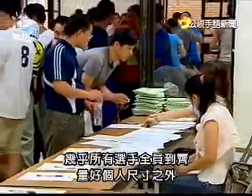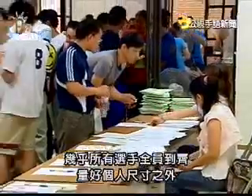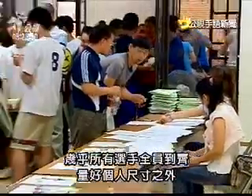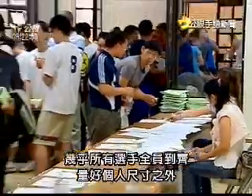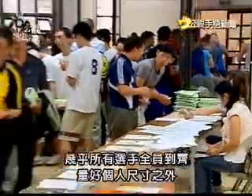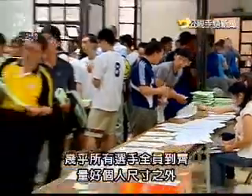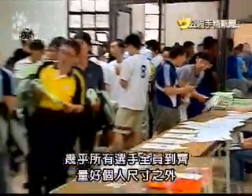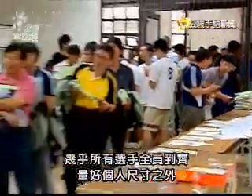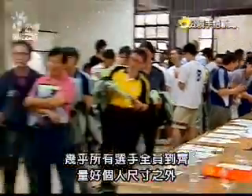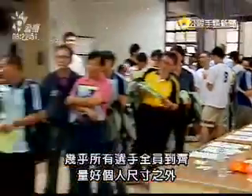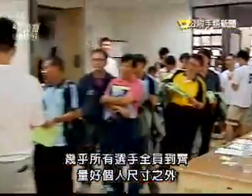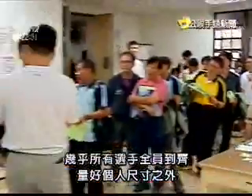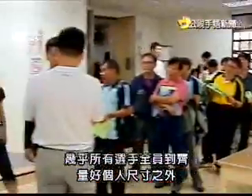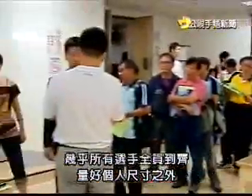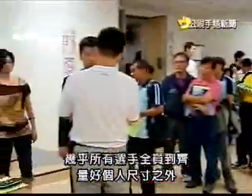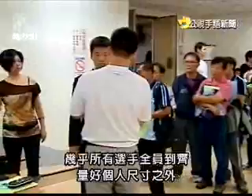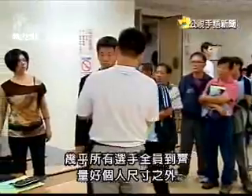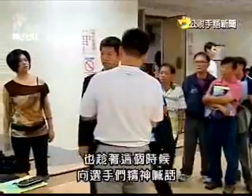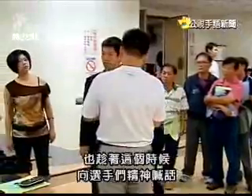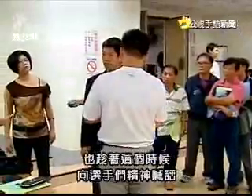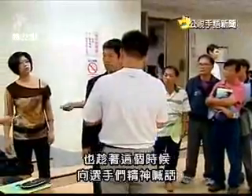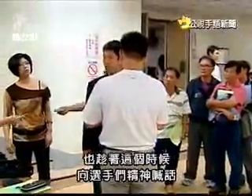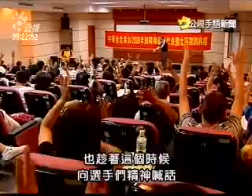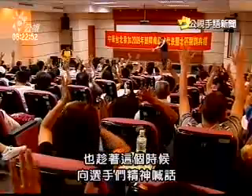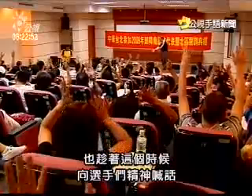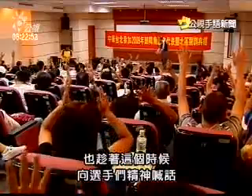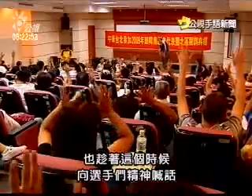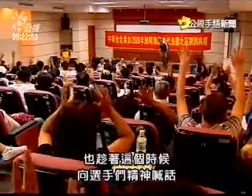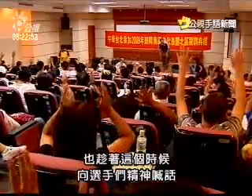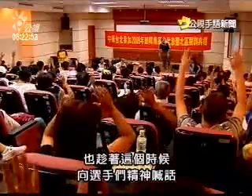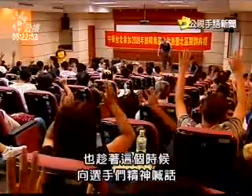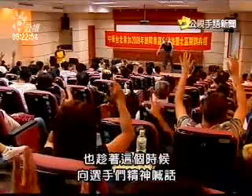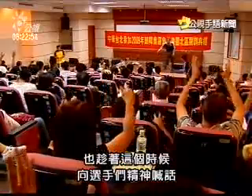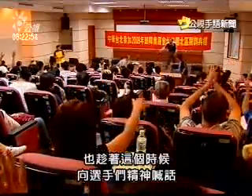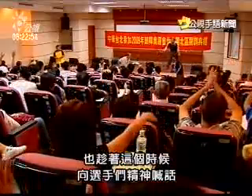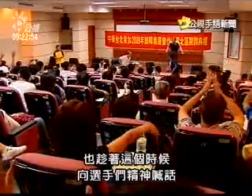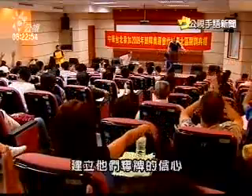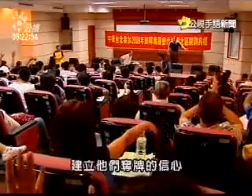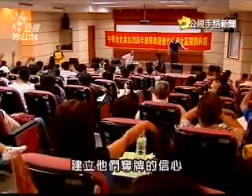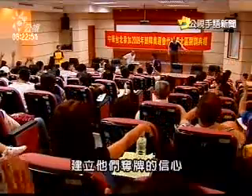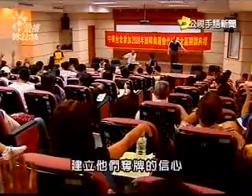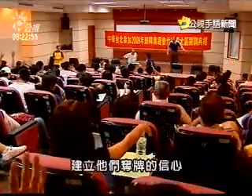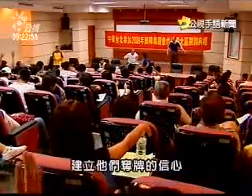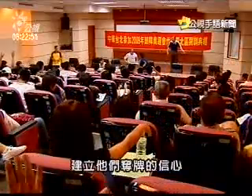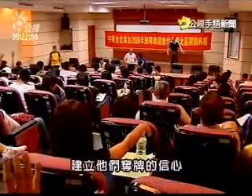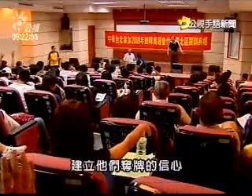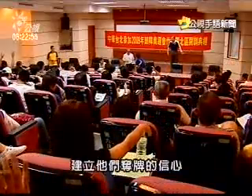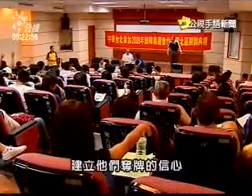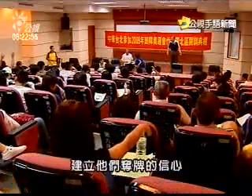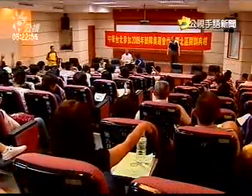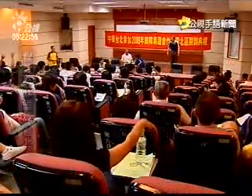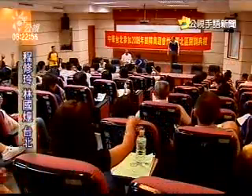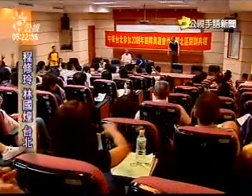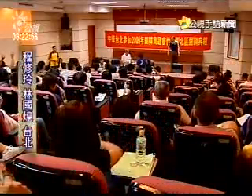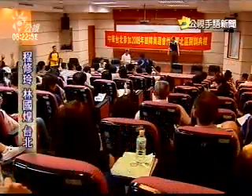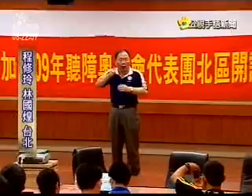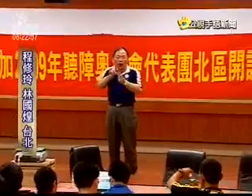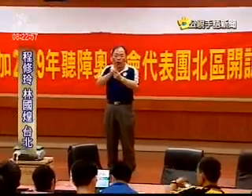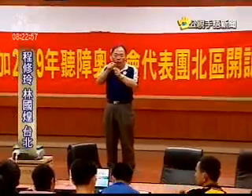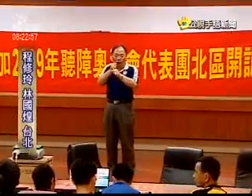全员到齐，量好个人尺寸之外，也趁着这个时候向选手们精神喊话，建立他们夺牌的信心。记者陈秀玲、林国煌台